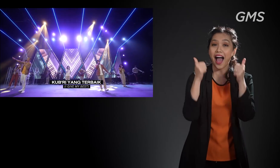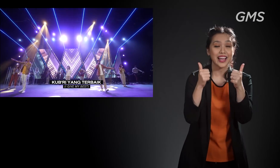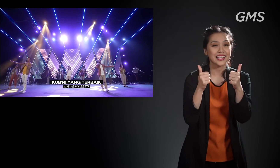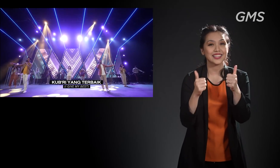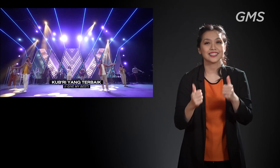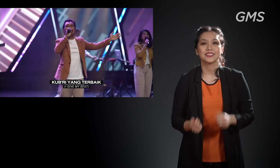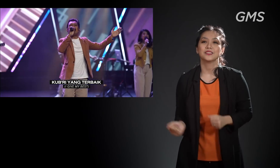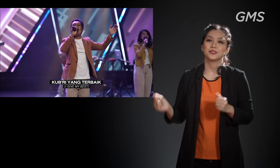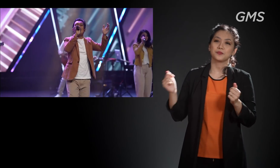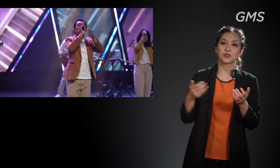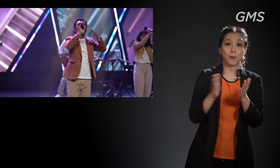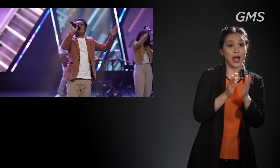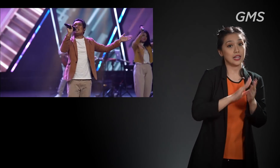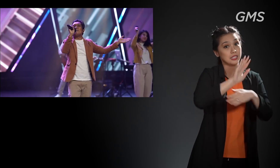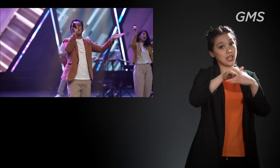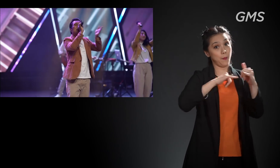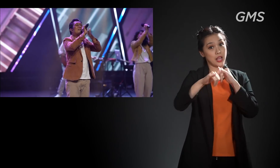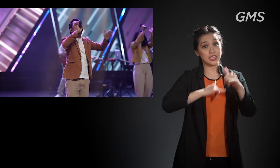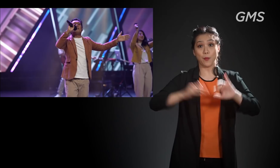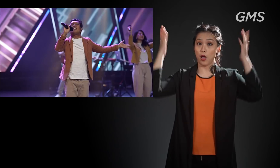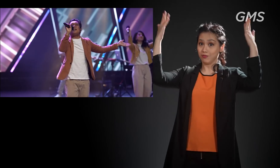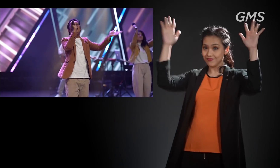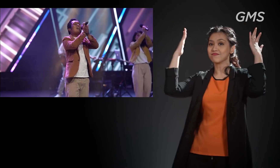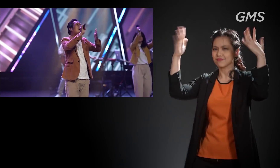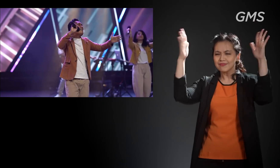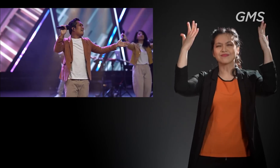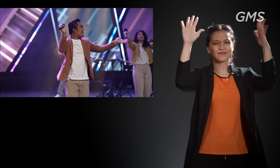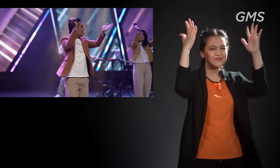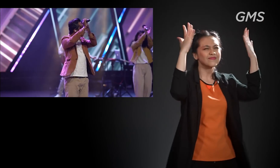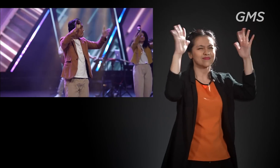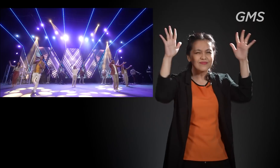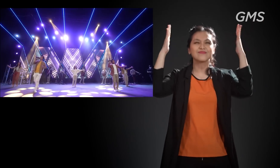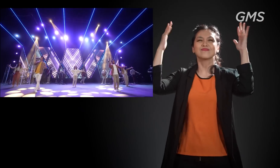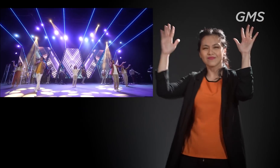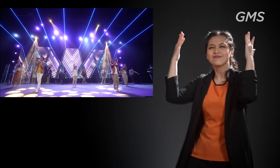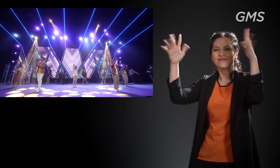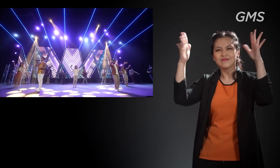terbaik. Mari sama-sama bertepuk tangan dimanapun Anda berada, sama-sama, come on.